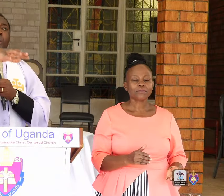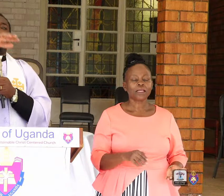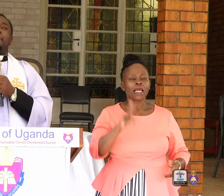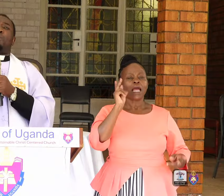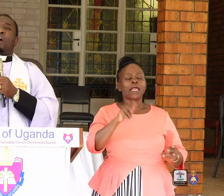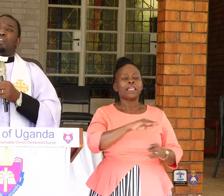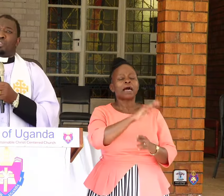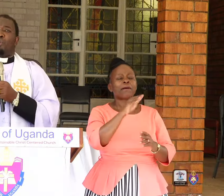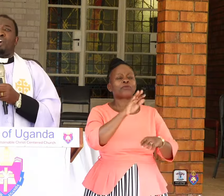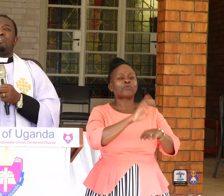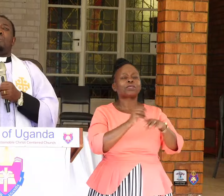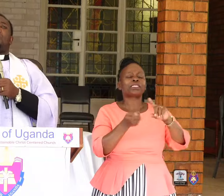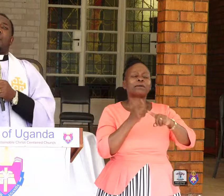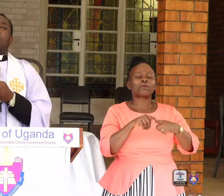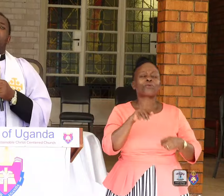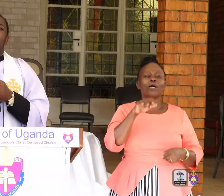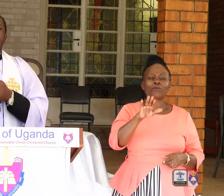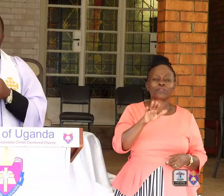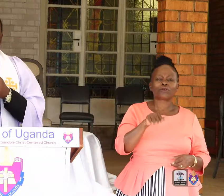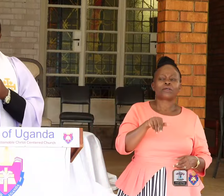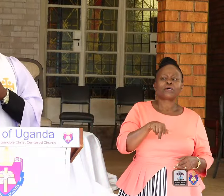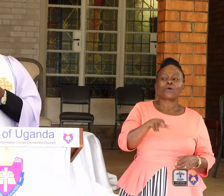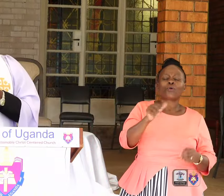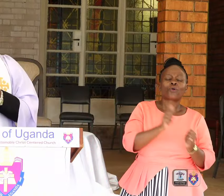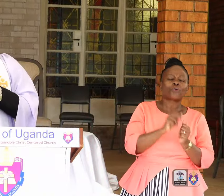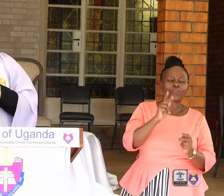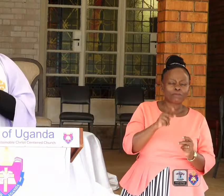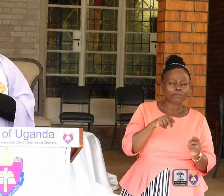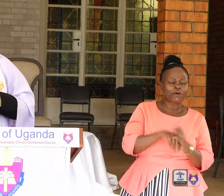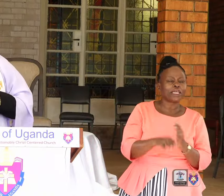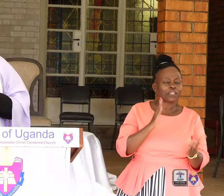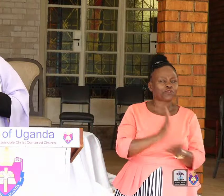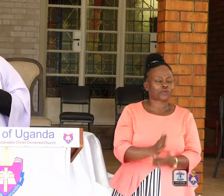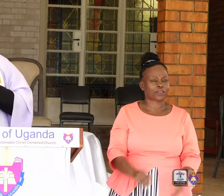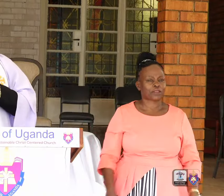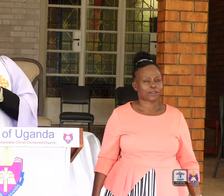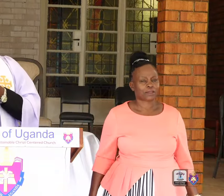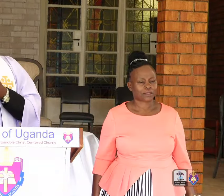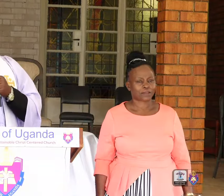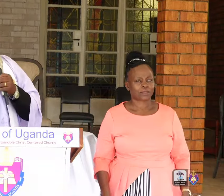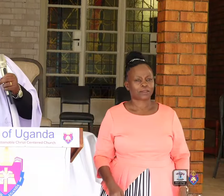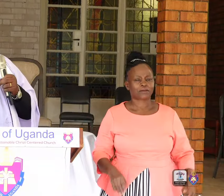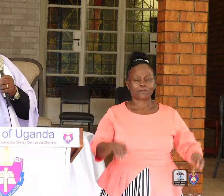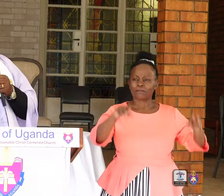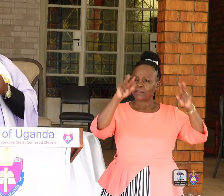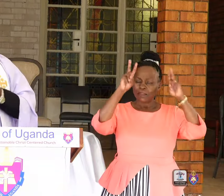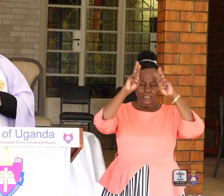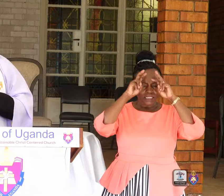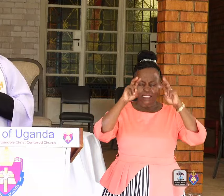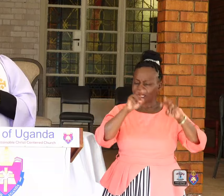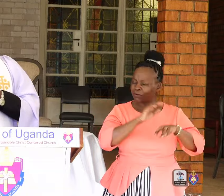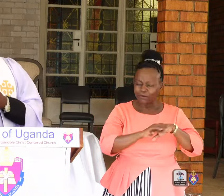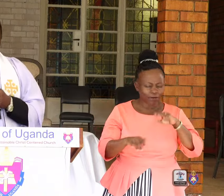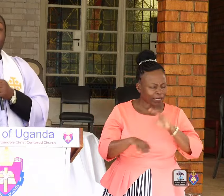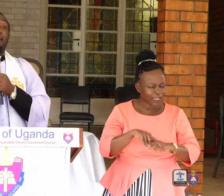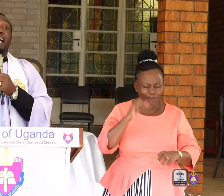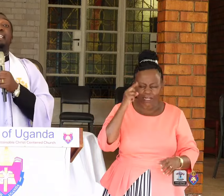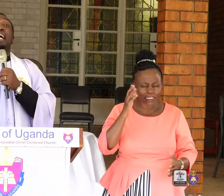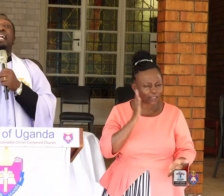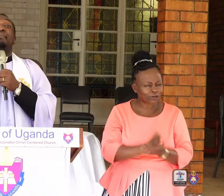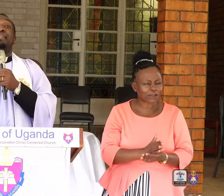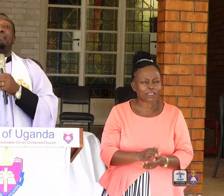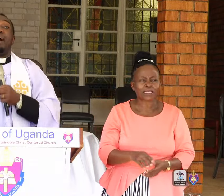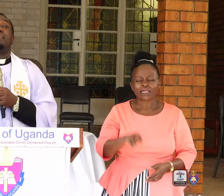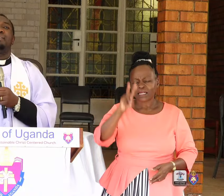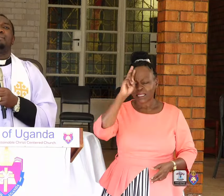n'abantu b'oyita mikwano gyo tambula n'abantu mu maki mu mazima sitaani talitegeera mazima sitaani